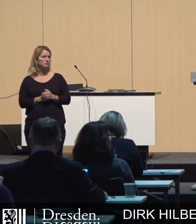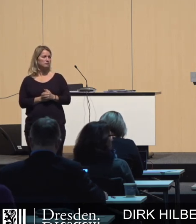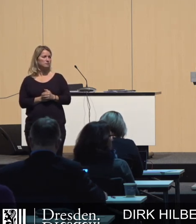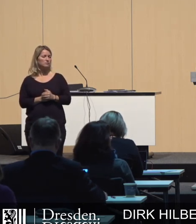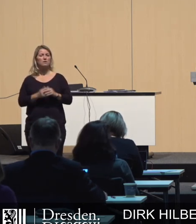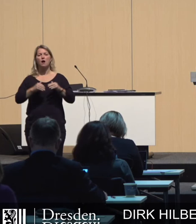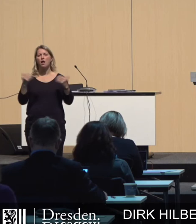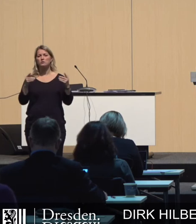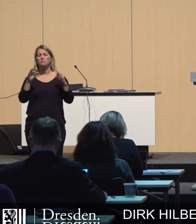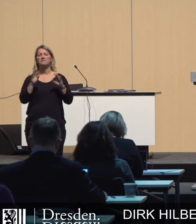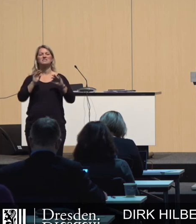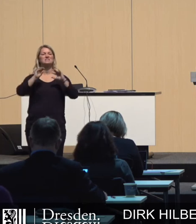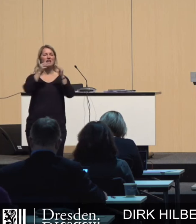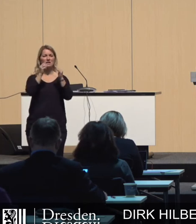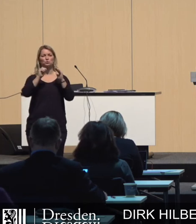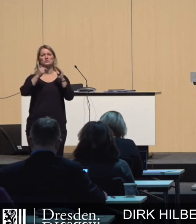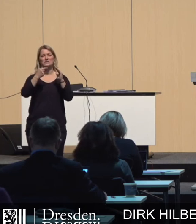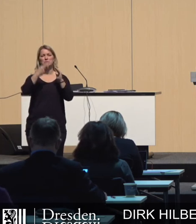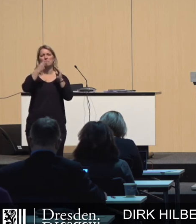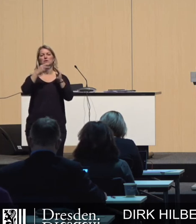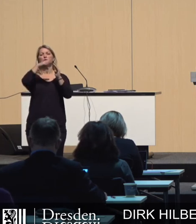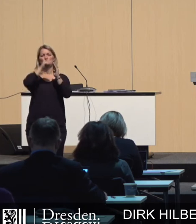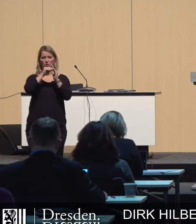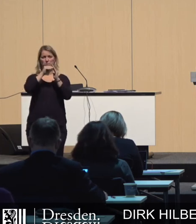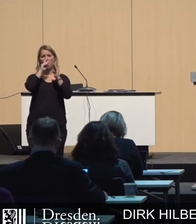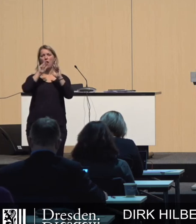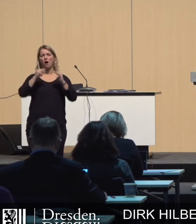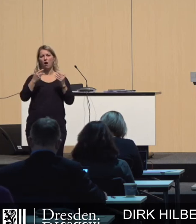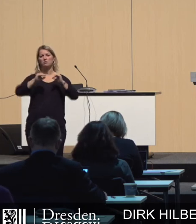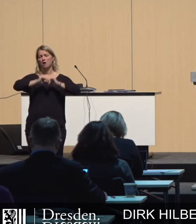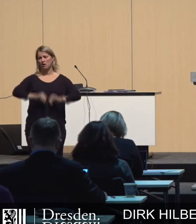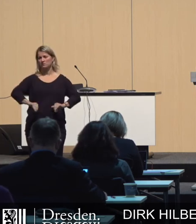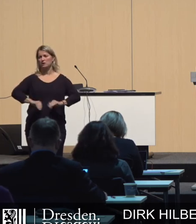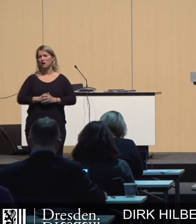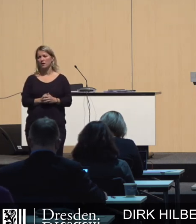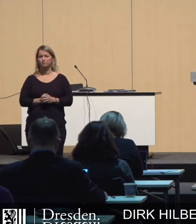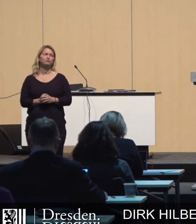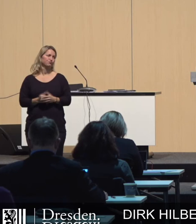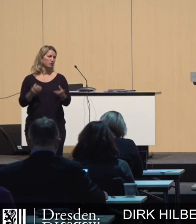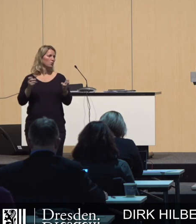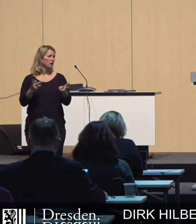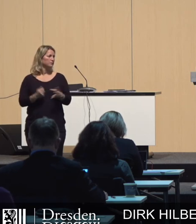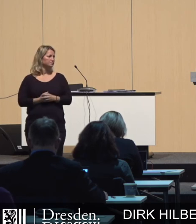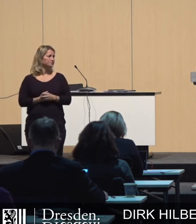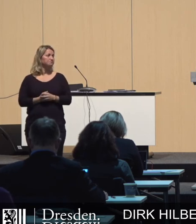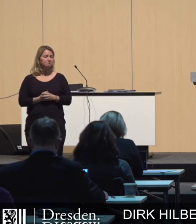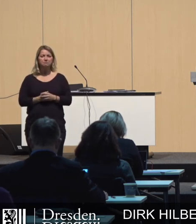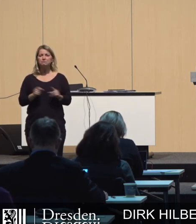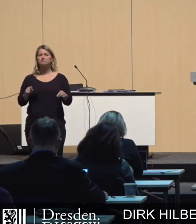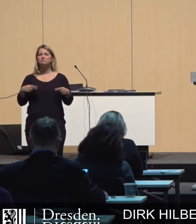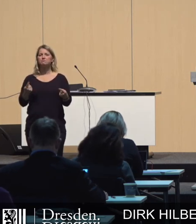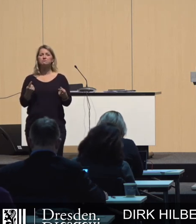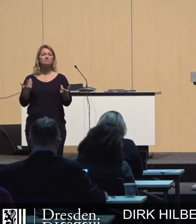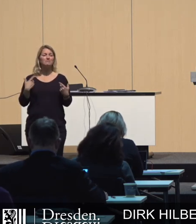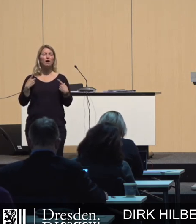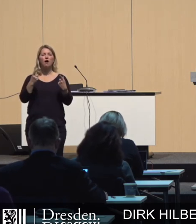Also 6 und 7 kann zusammen gemacht werden und 8 separat. Okay. Dann wäre als nächstes der